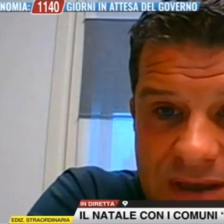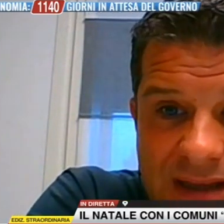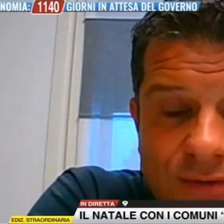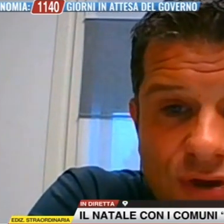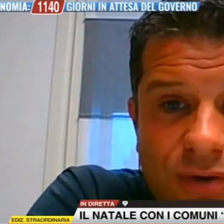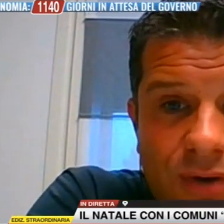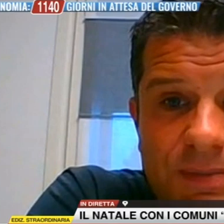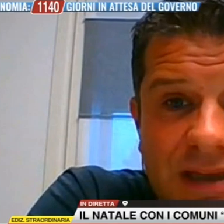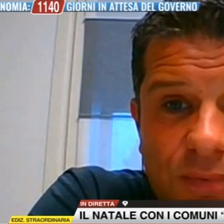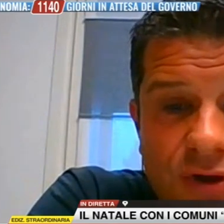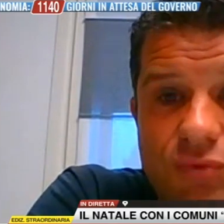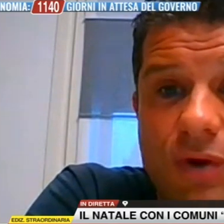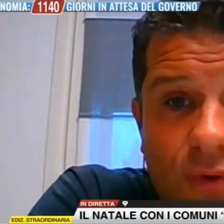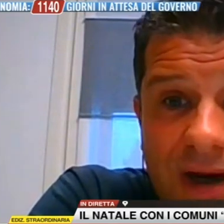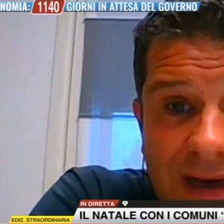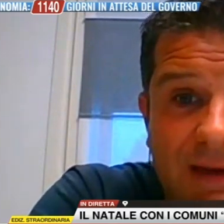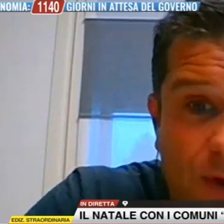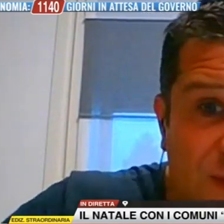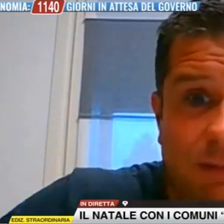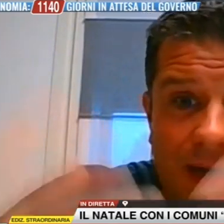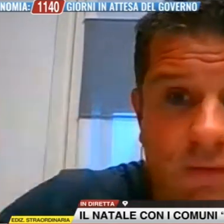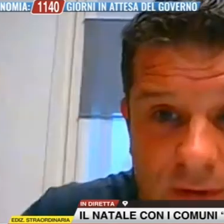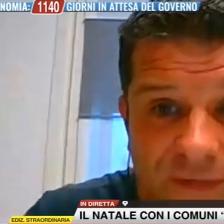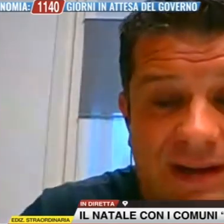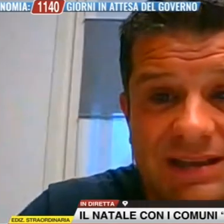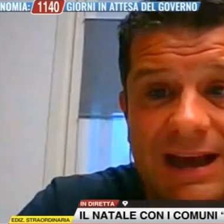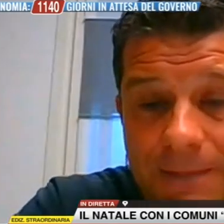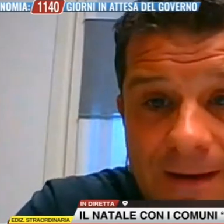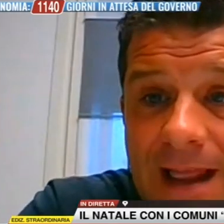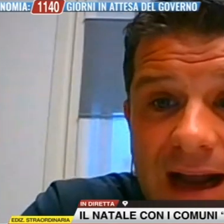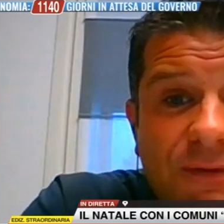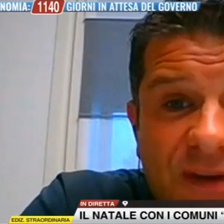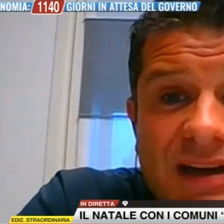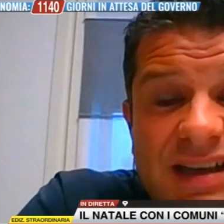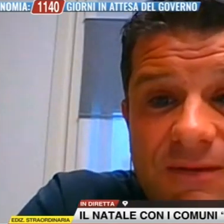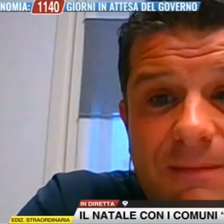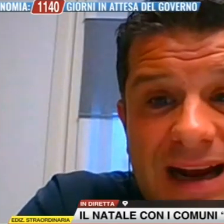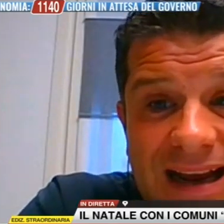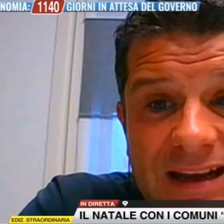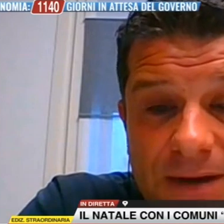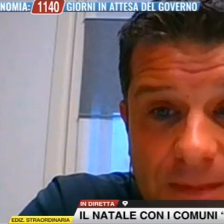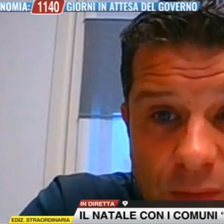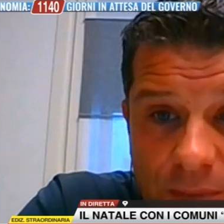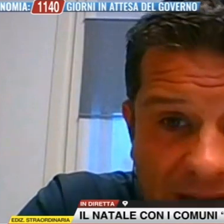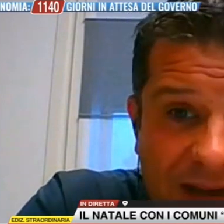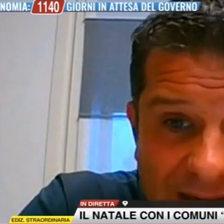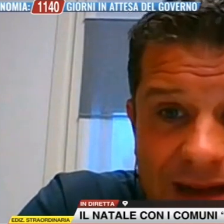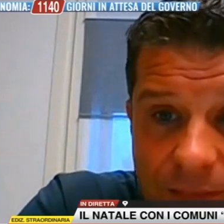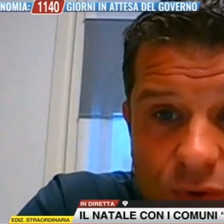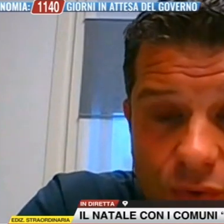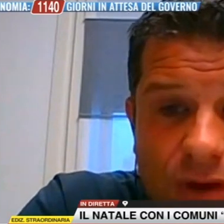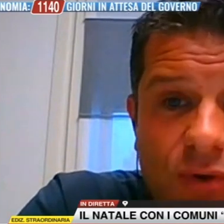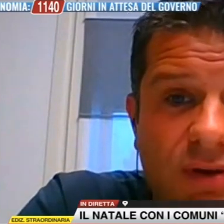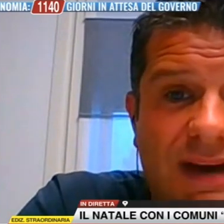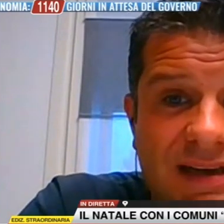un presidente del consiglio che non rappresenta più nessuno a Roma, che vuole farsi bello con le conferenze stampa, alla fine rischia di far malanni, perché proprio perché l'Italia è